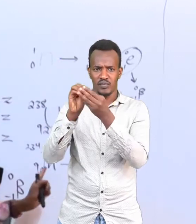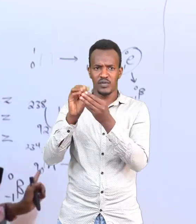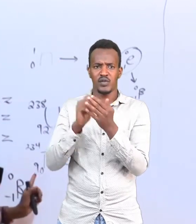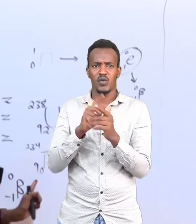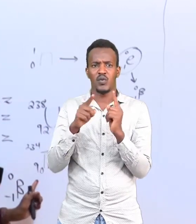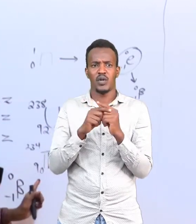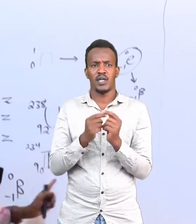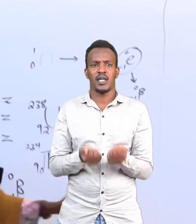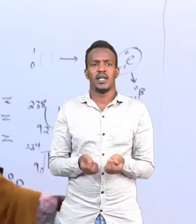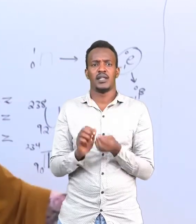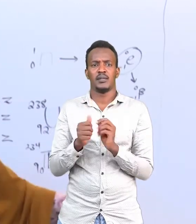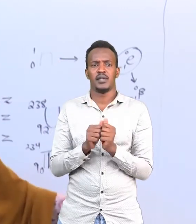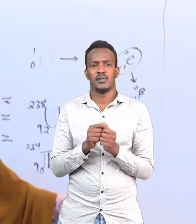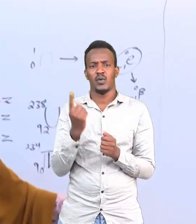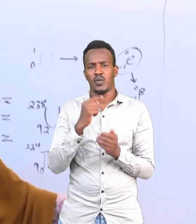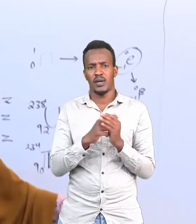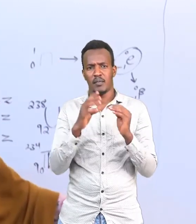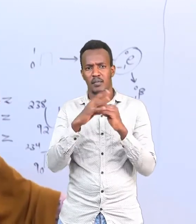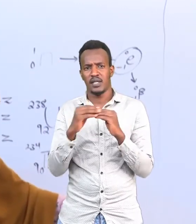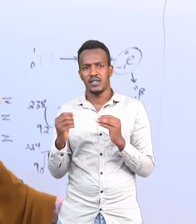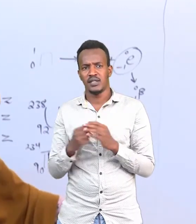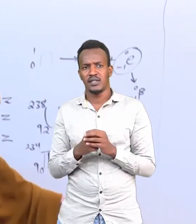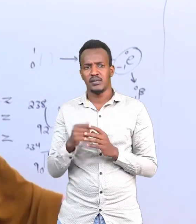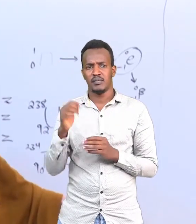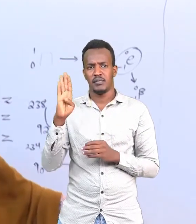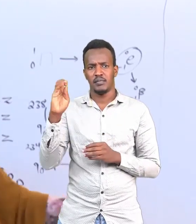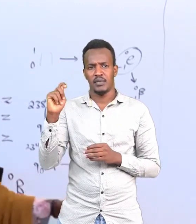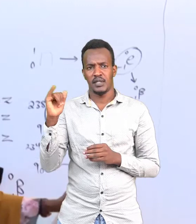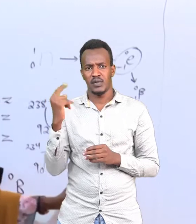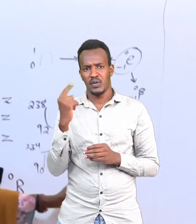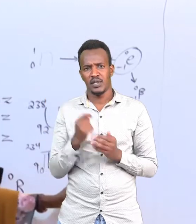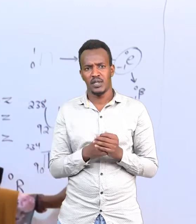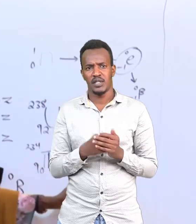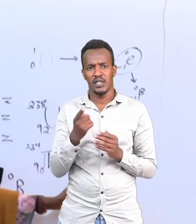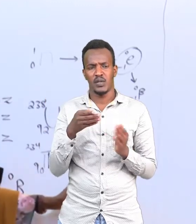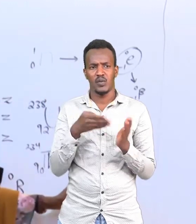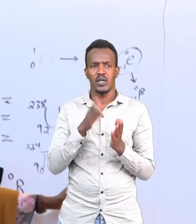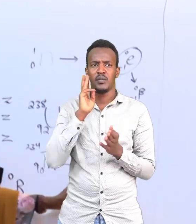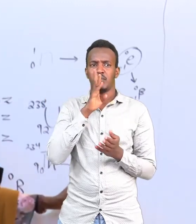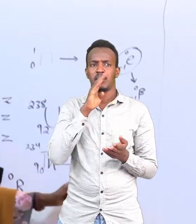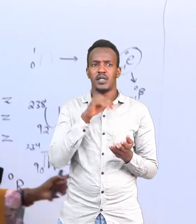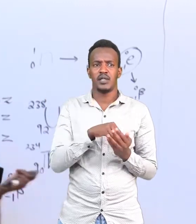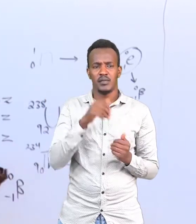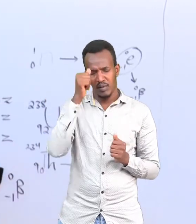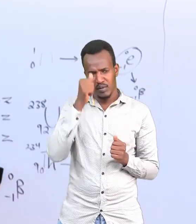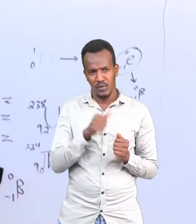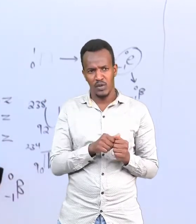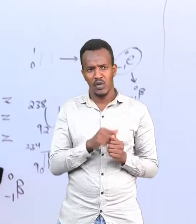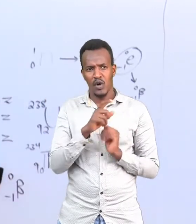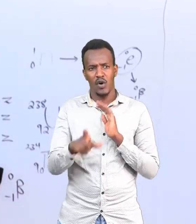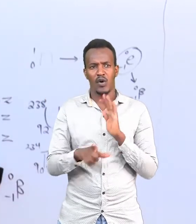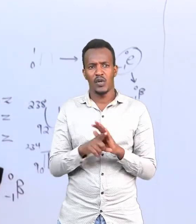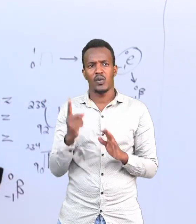number-ku markaasi marka hore uu ka ahaa 90 qaybtii markaasi beetada ahaydna waa negative 1 halkan markaasi maxaa jira xasuuso xeerkii markaasi